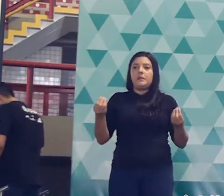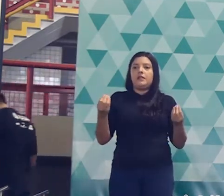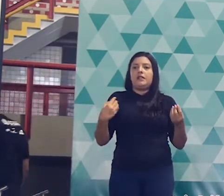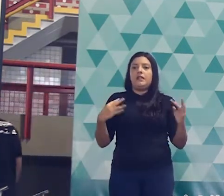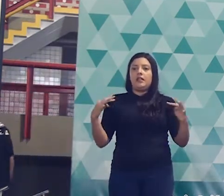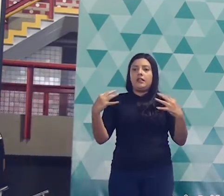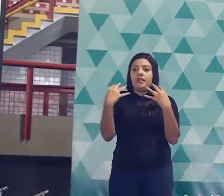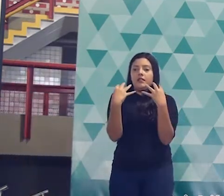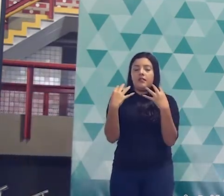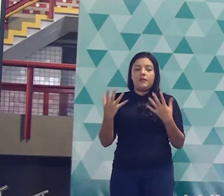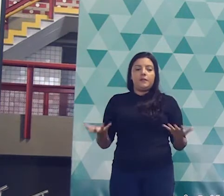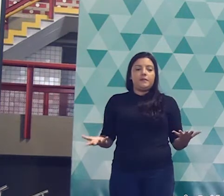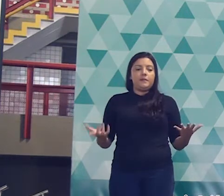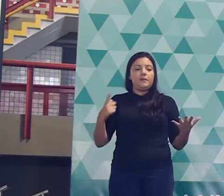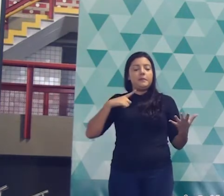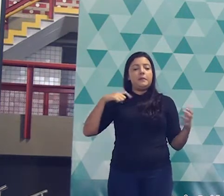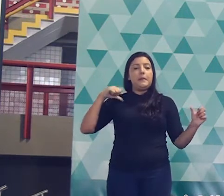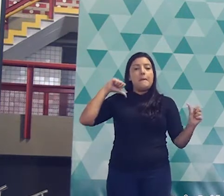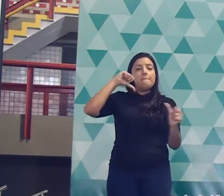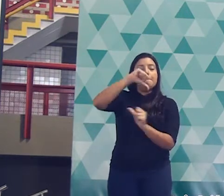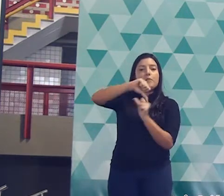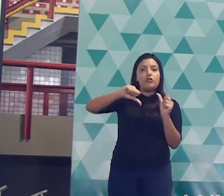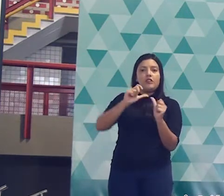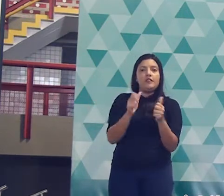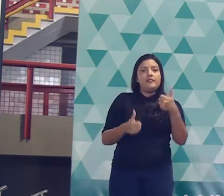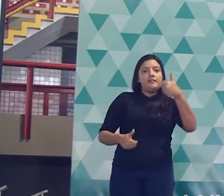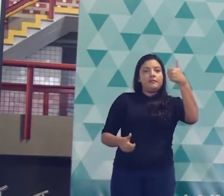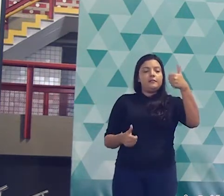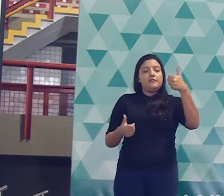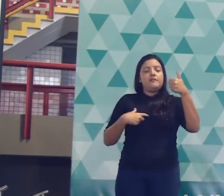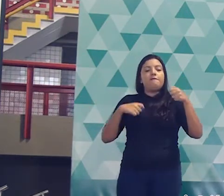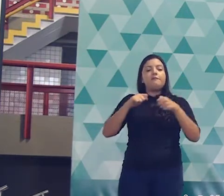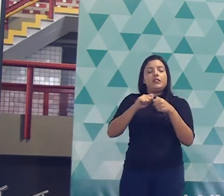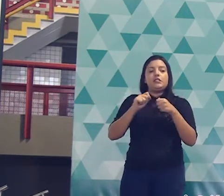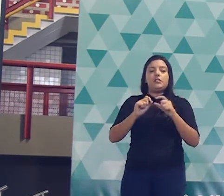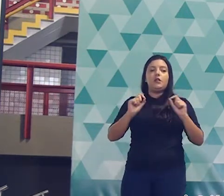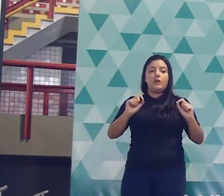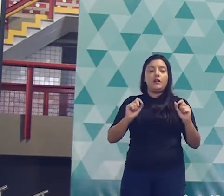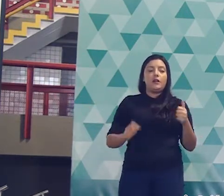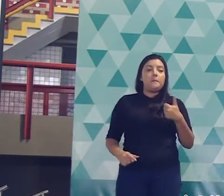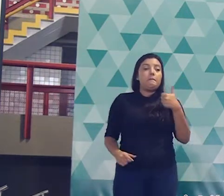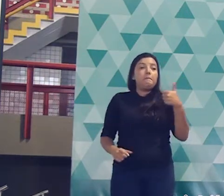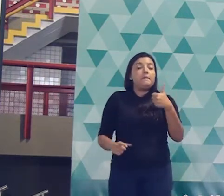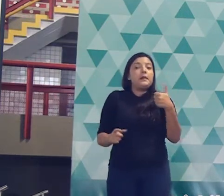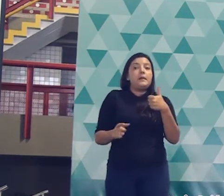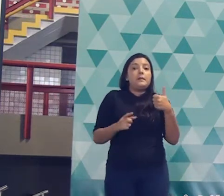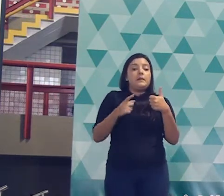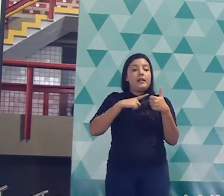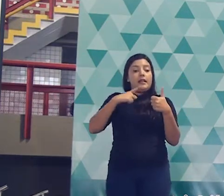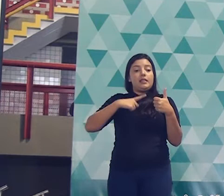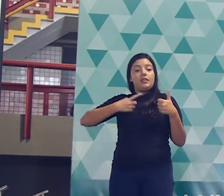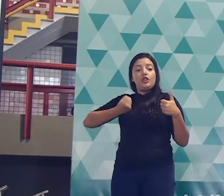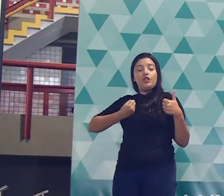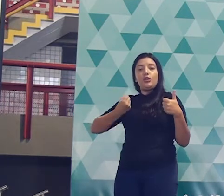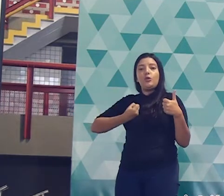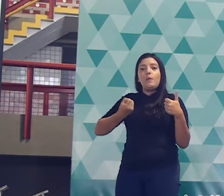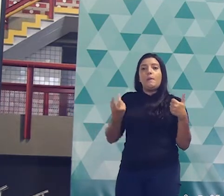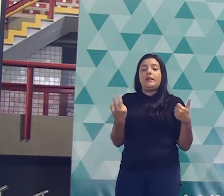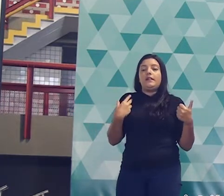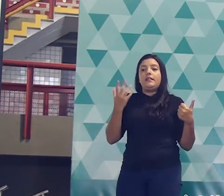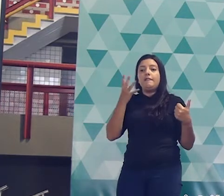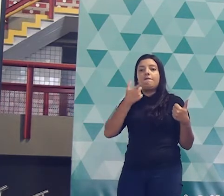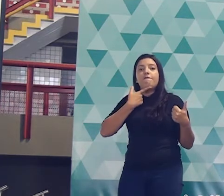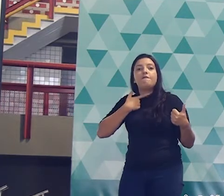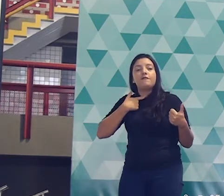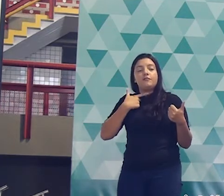ó, primeira mudança que a gente vai alterar, primeira coisa que a gente pode fazer. Qual a primeira substância que eu tenho na reação desejada?